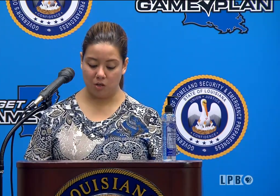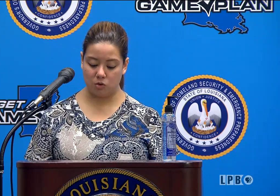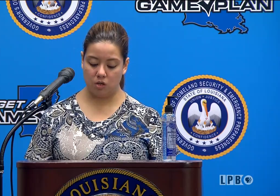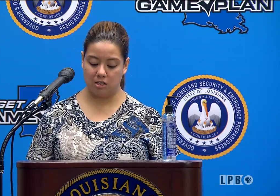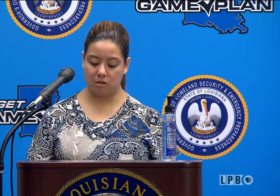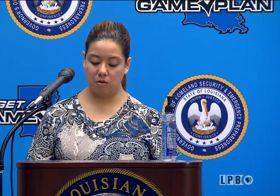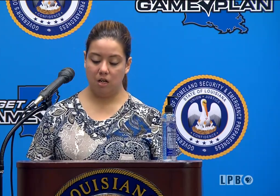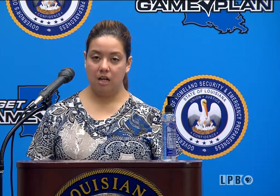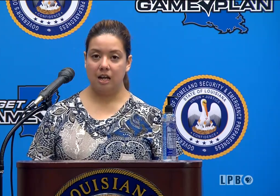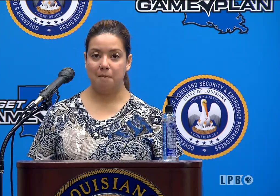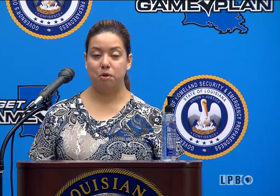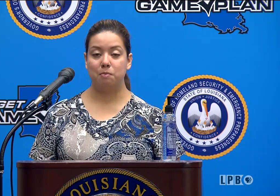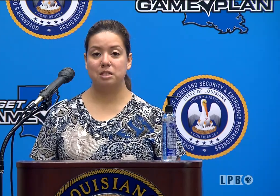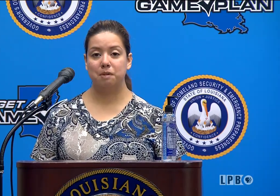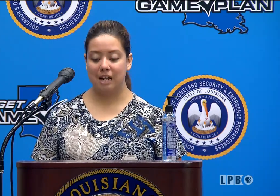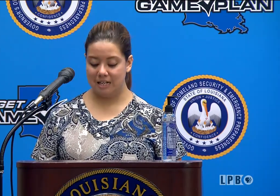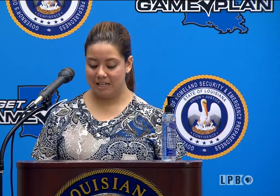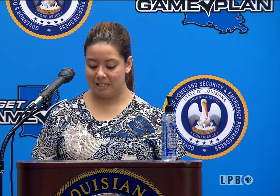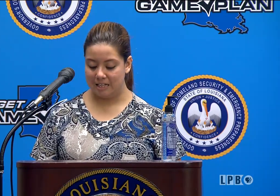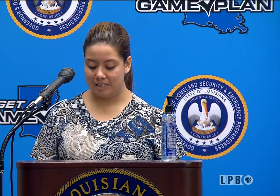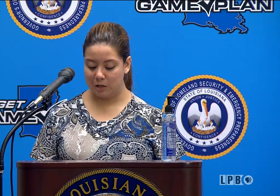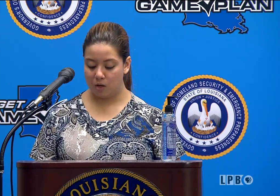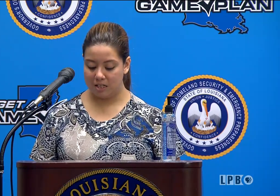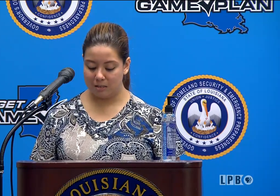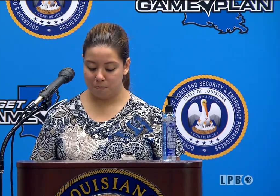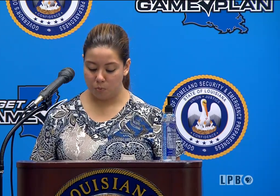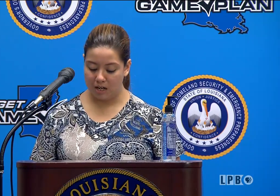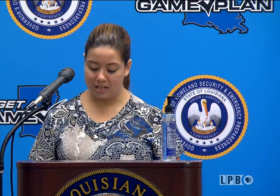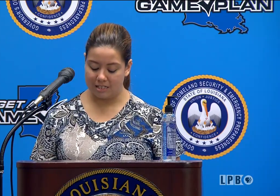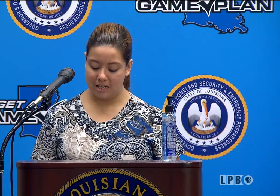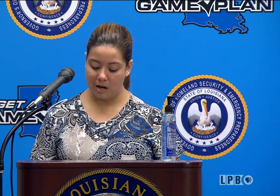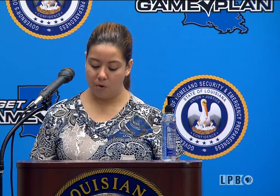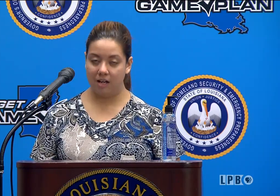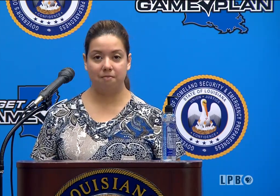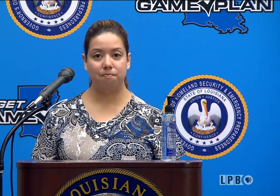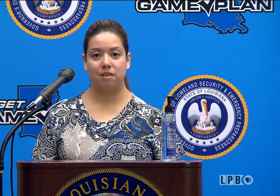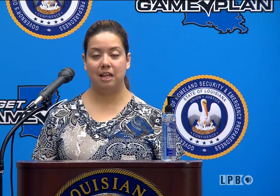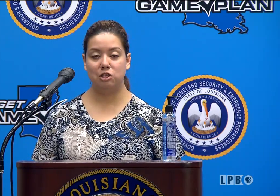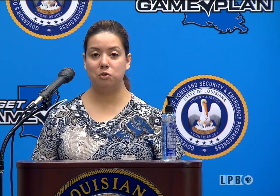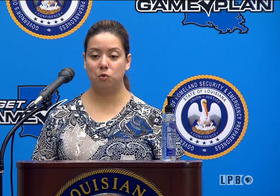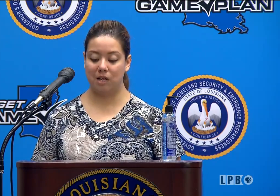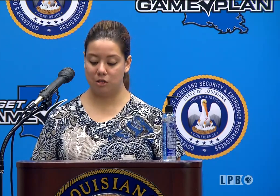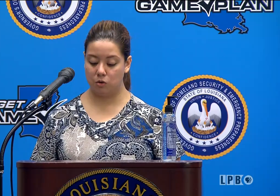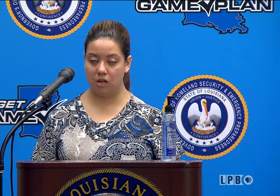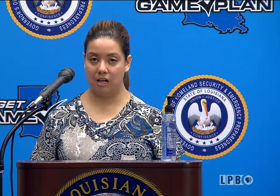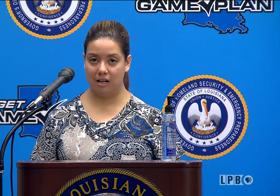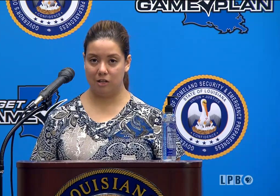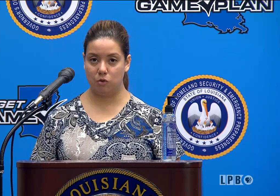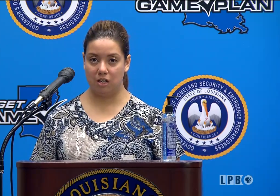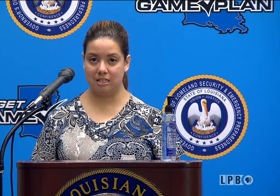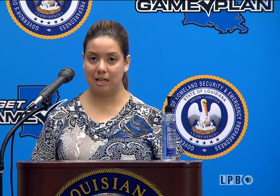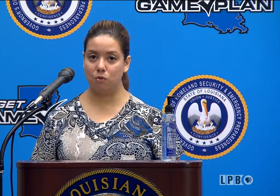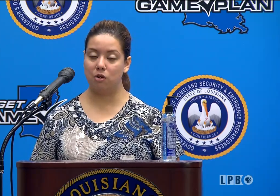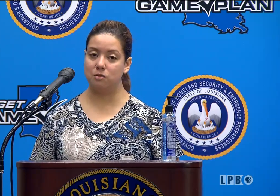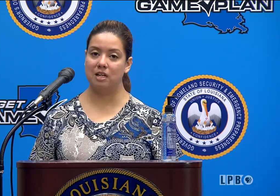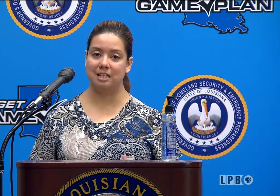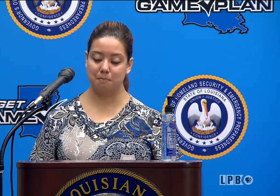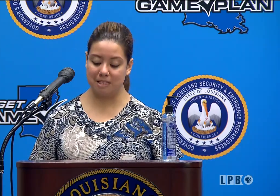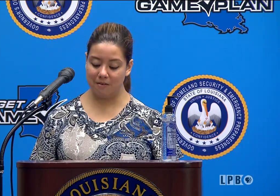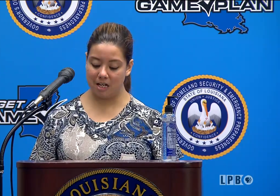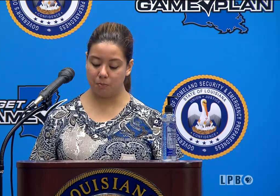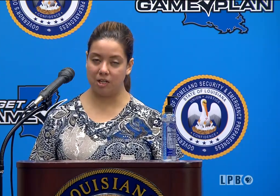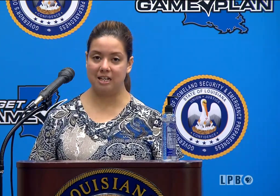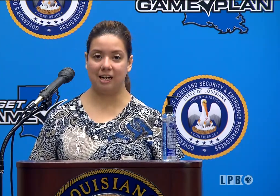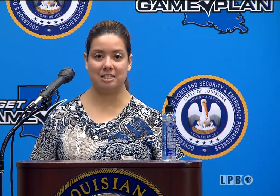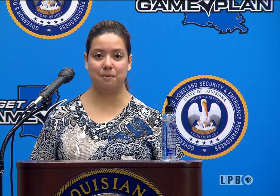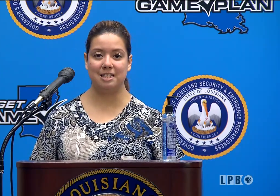pase a mayores con esto. Podemos esperar entre 5 a 10 pulgadas de agua, de lluvia en todo el estado. Unas áreas